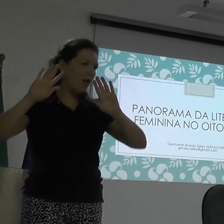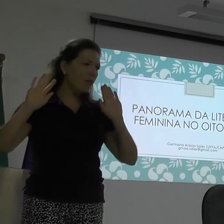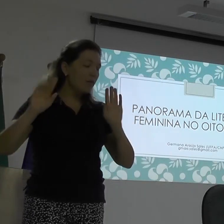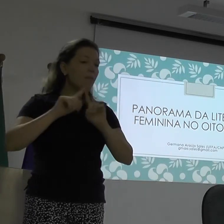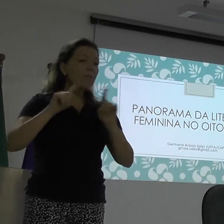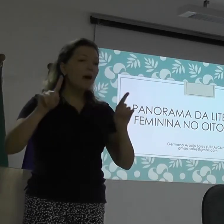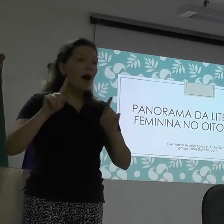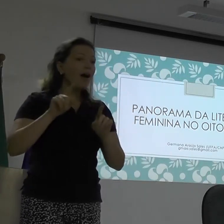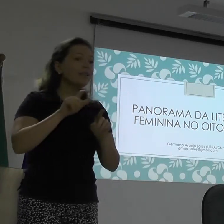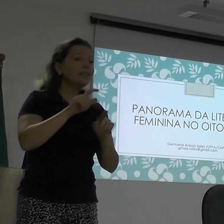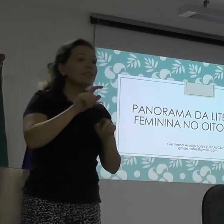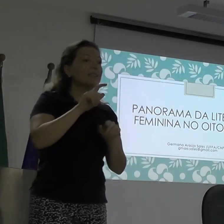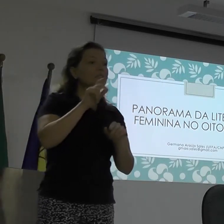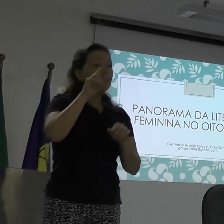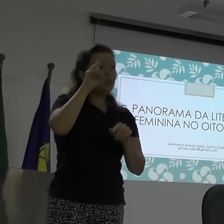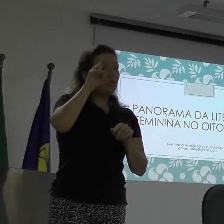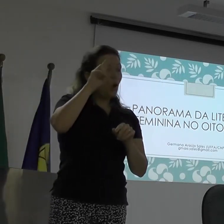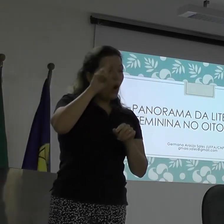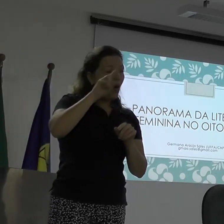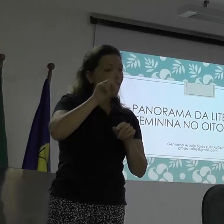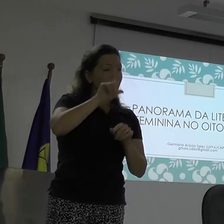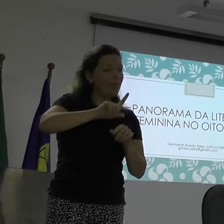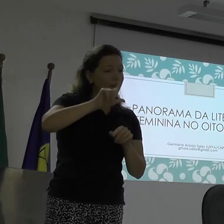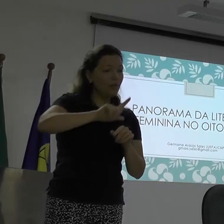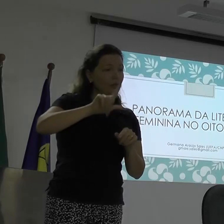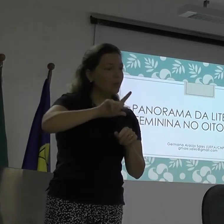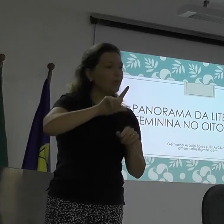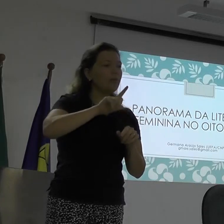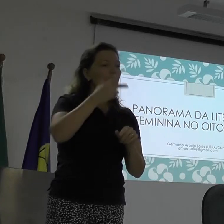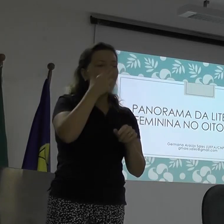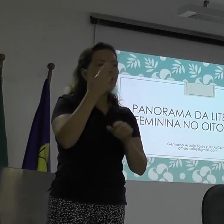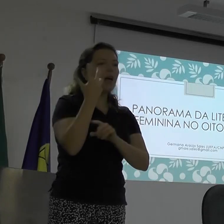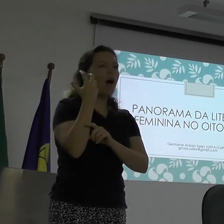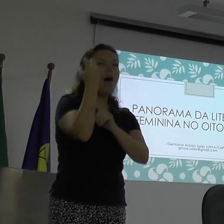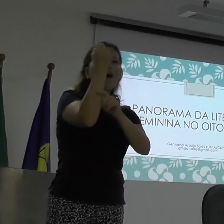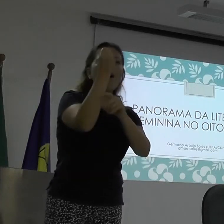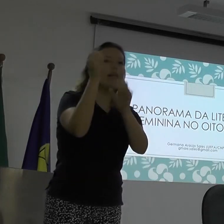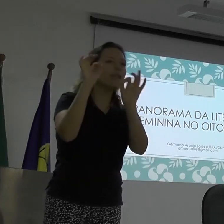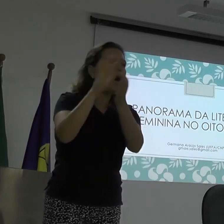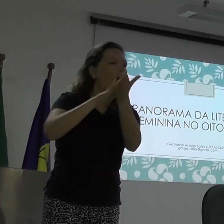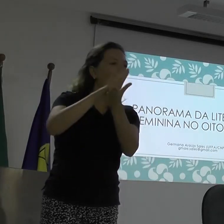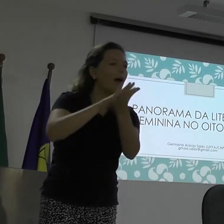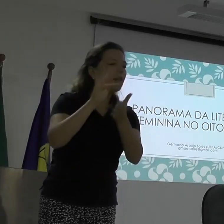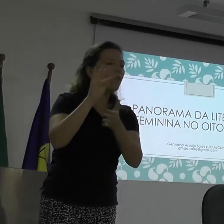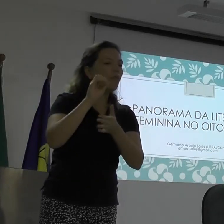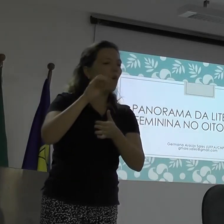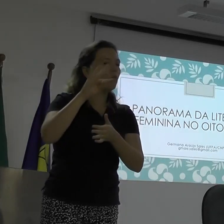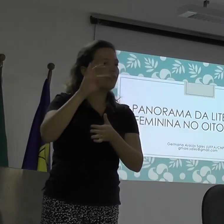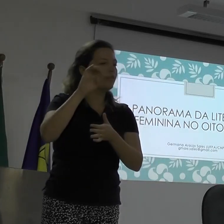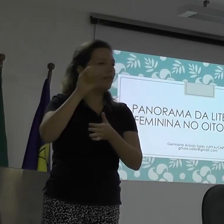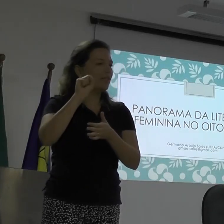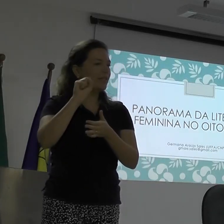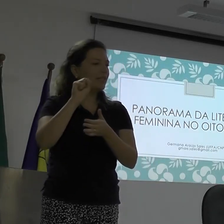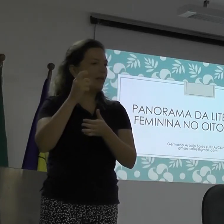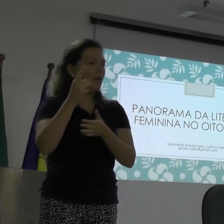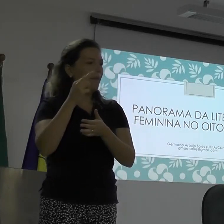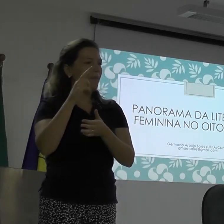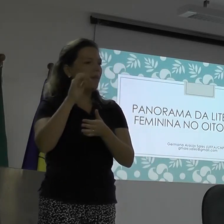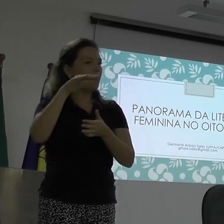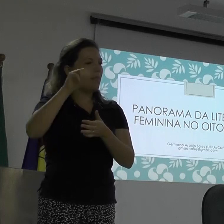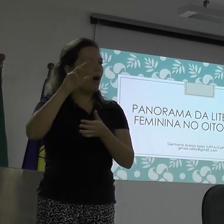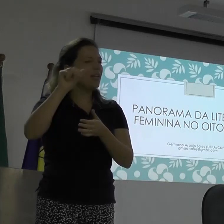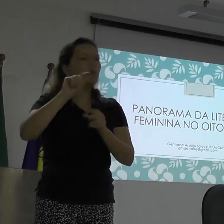literatura não foram as fontes primárias. E o que são as fontes primárias? As fontes primárias são os documentos que não